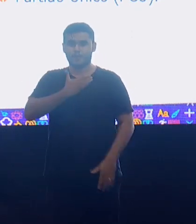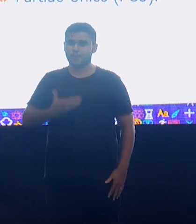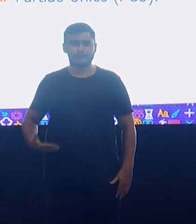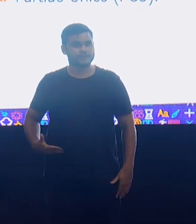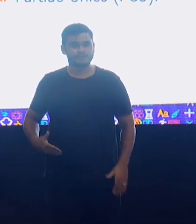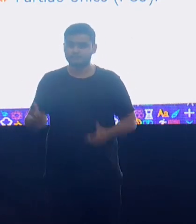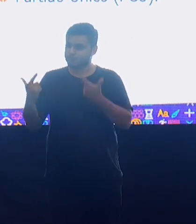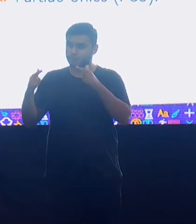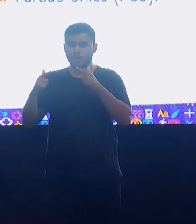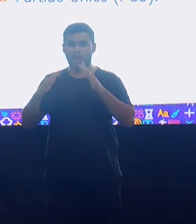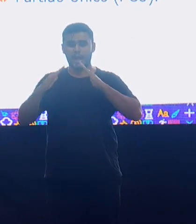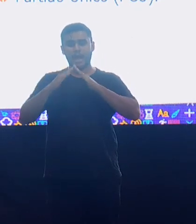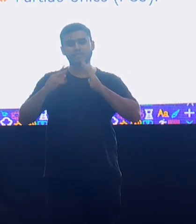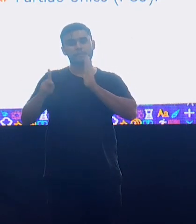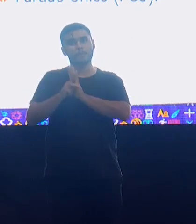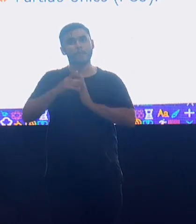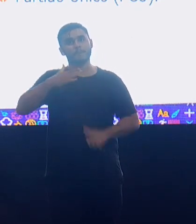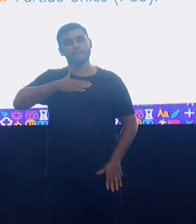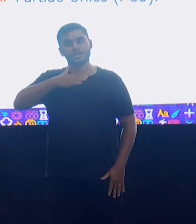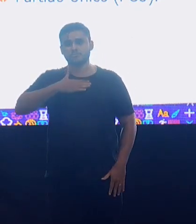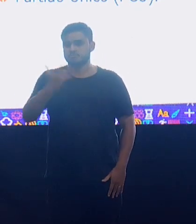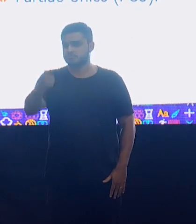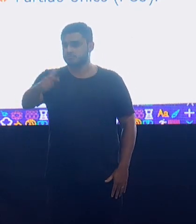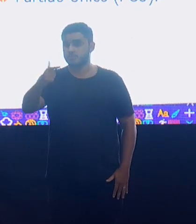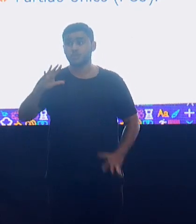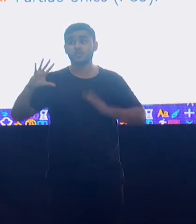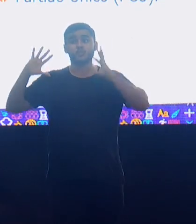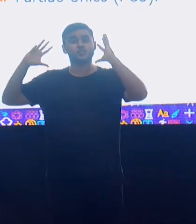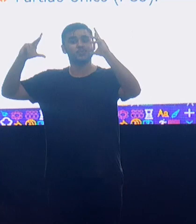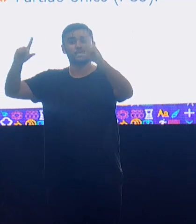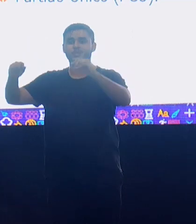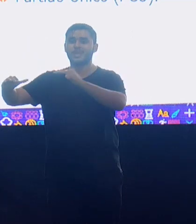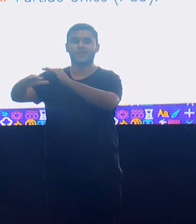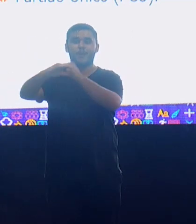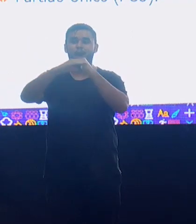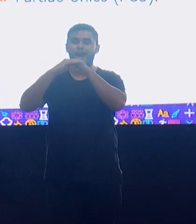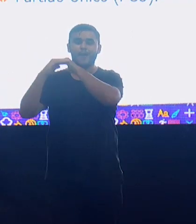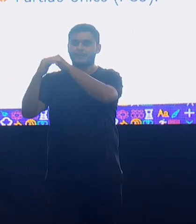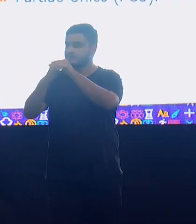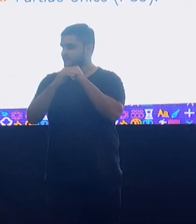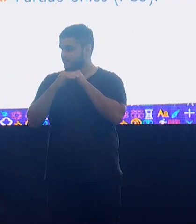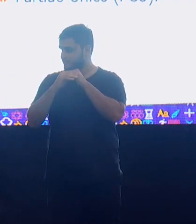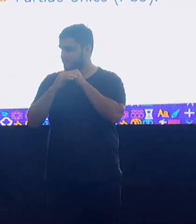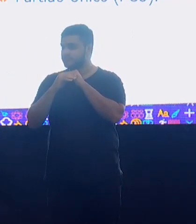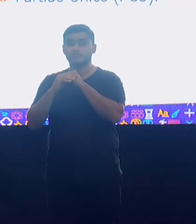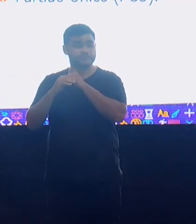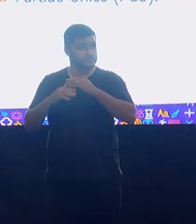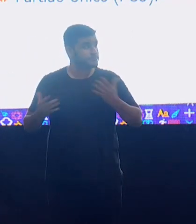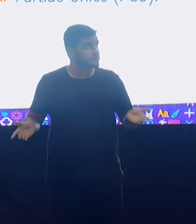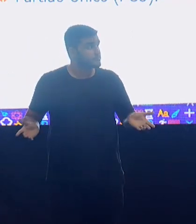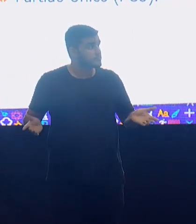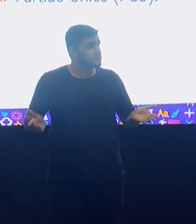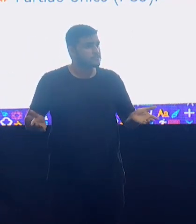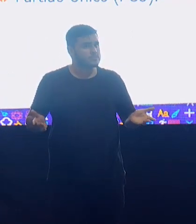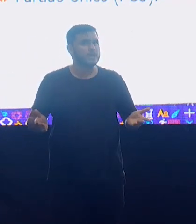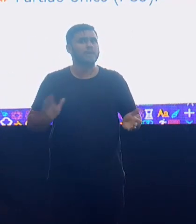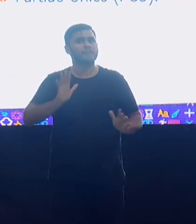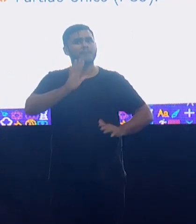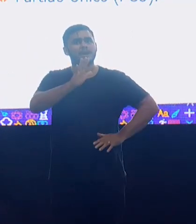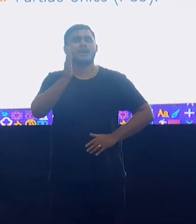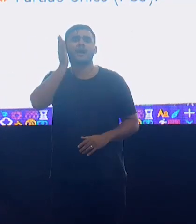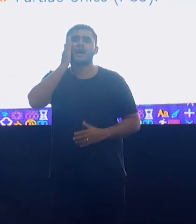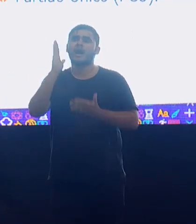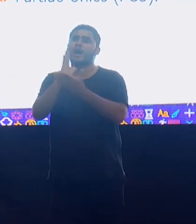o socialismo não deu certo, como é que o comunismo deu? Ele não deu. Professor, e por que que